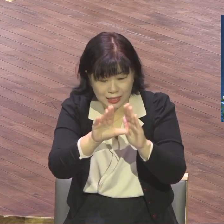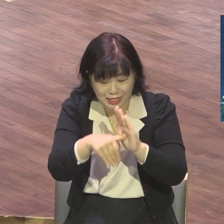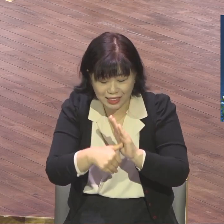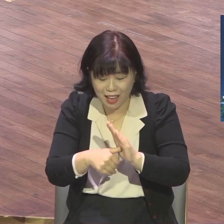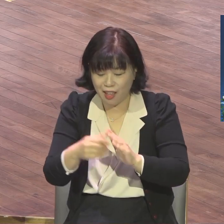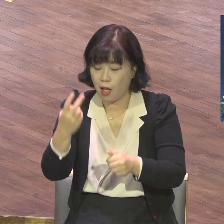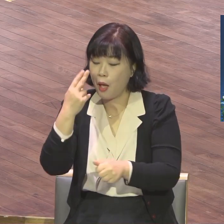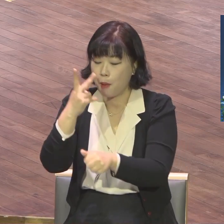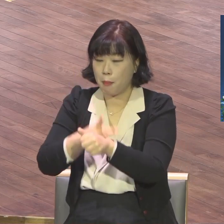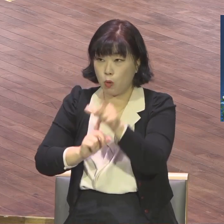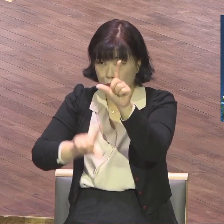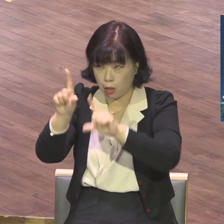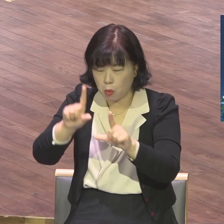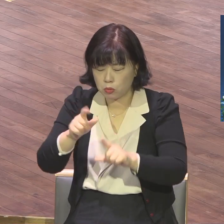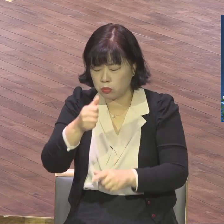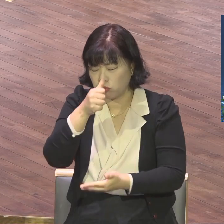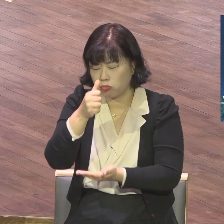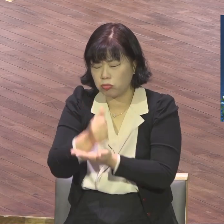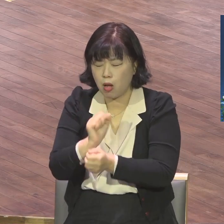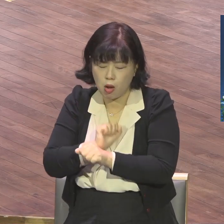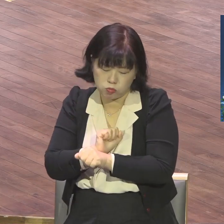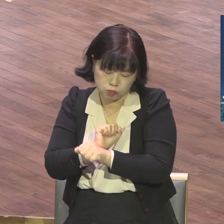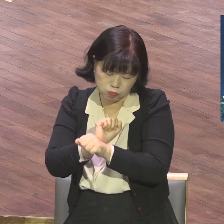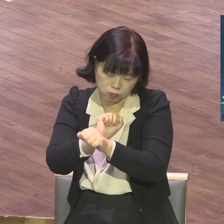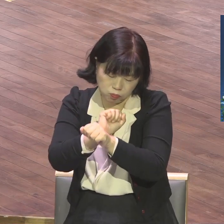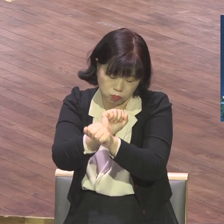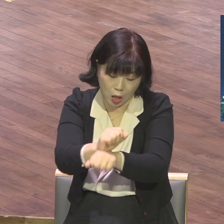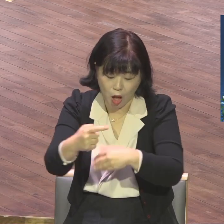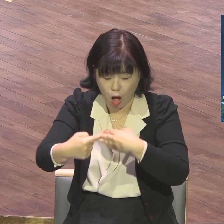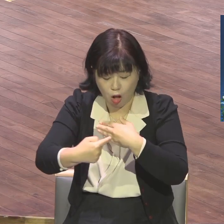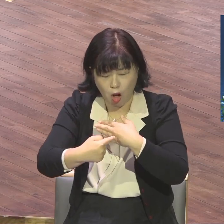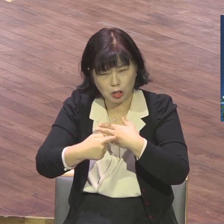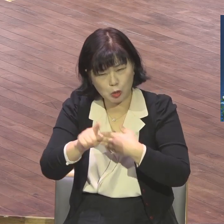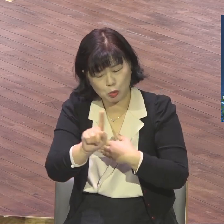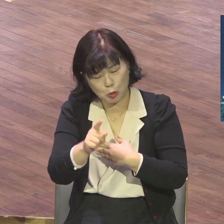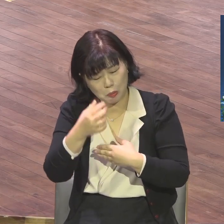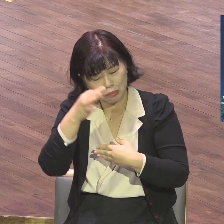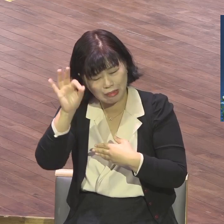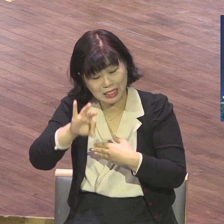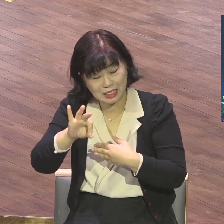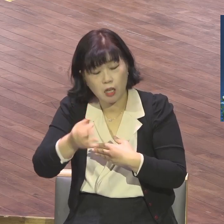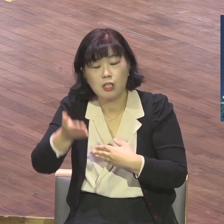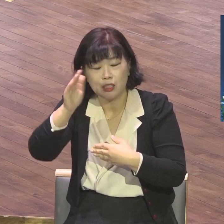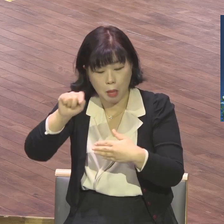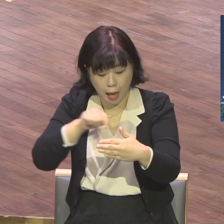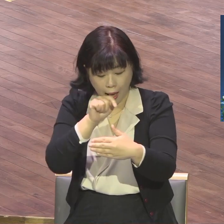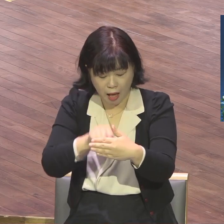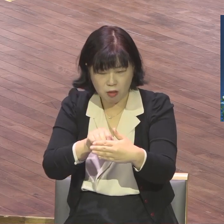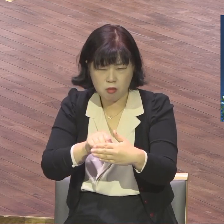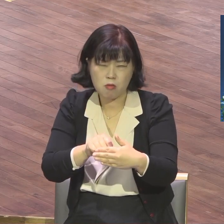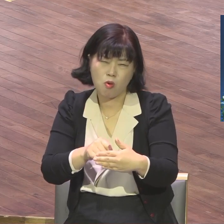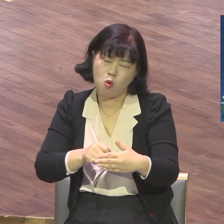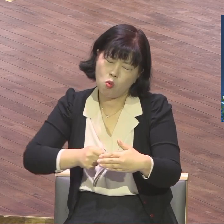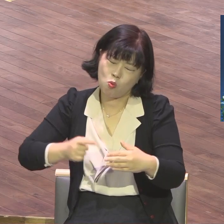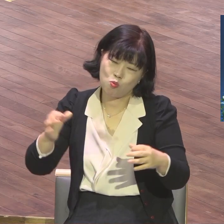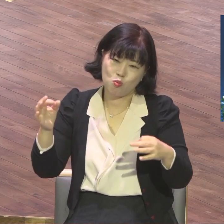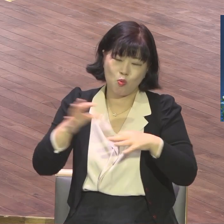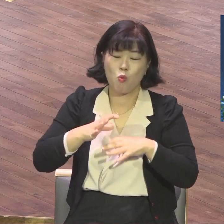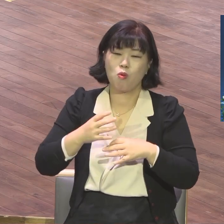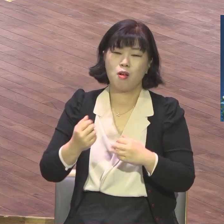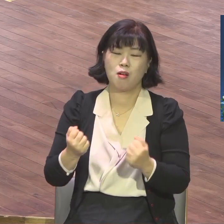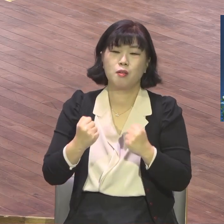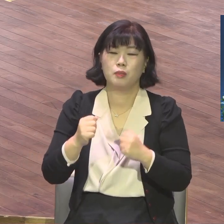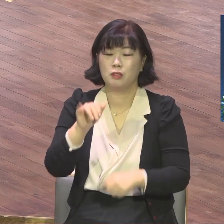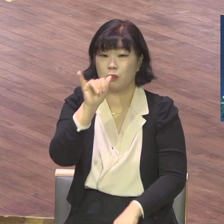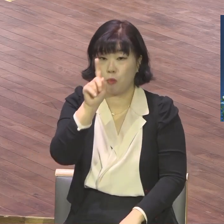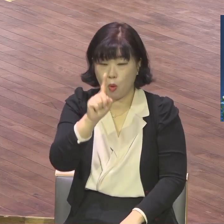영향력은 엄청났어요. 로마 복음하는데 결정적인 사역이었어요. 바울이